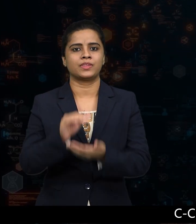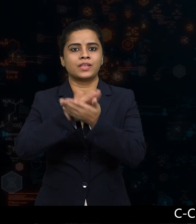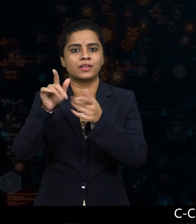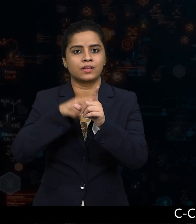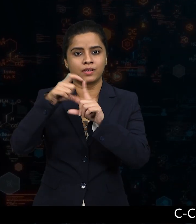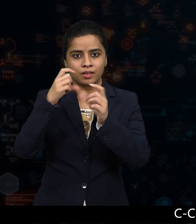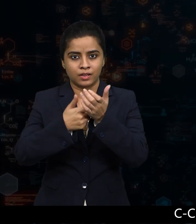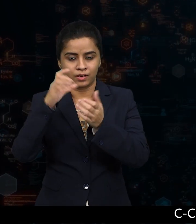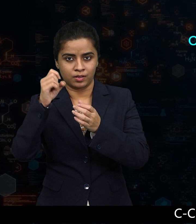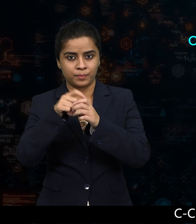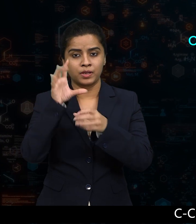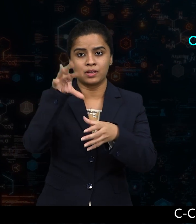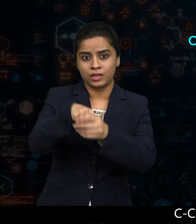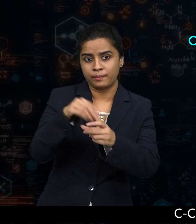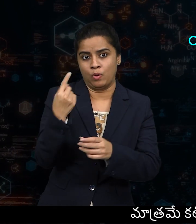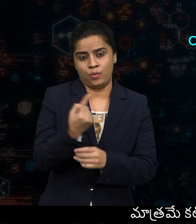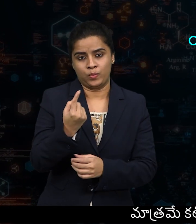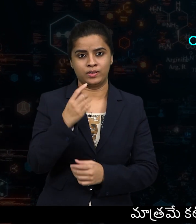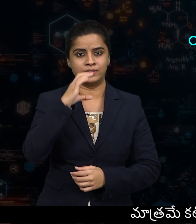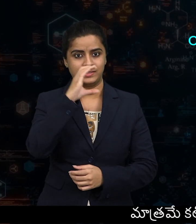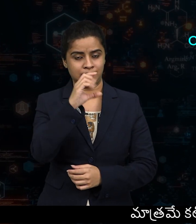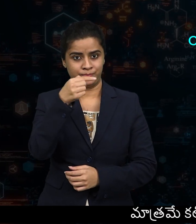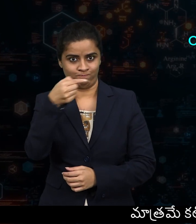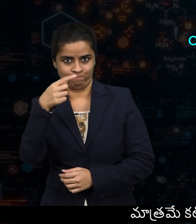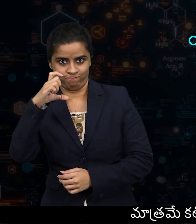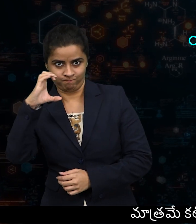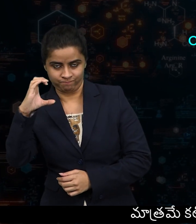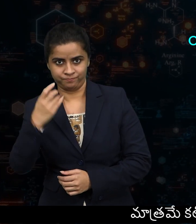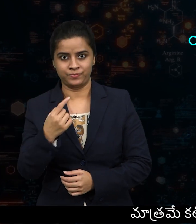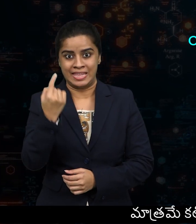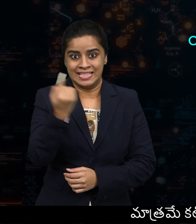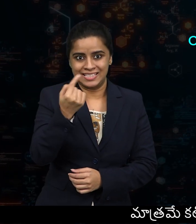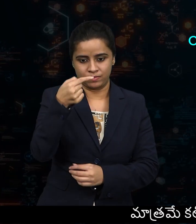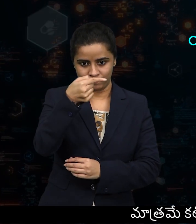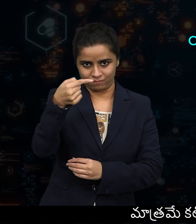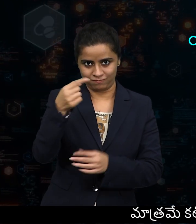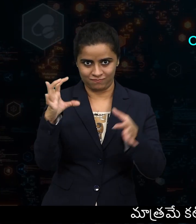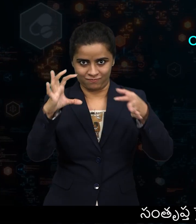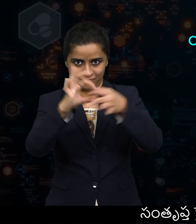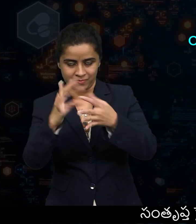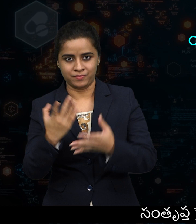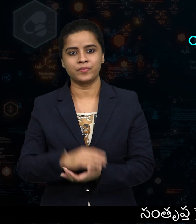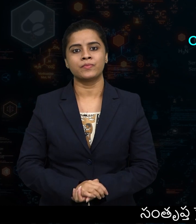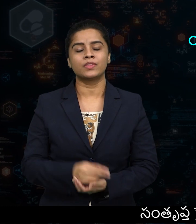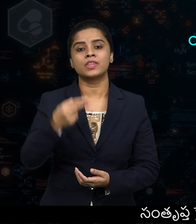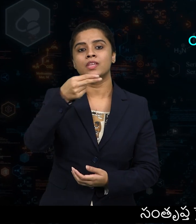సిసి సింగిల్ బాండ్లను మాత్రమే కలిగి ఉన్న హైడ్రోకార్బన్లను సంతృప్త